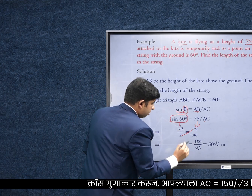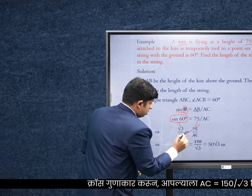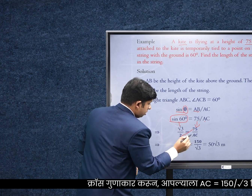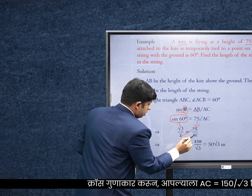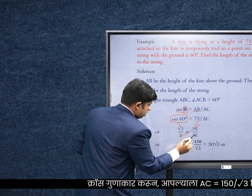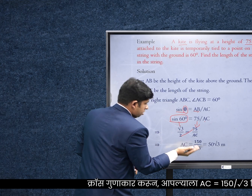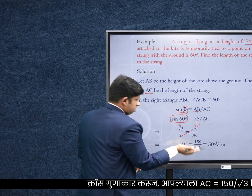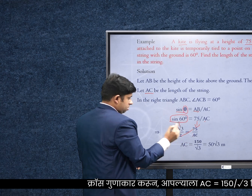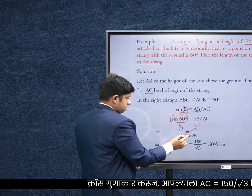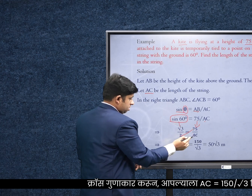150/वर्गमुळात 3 मिळते.